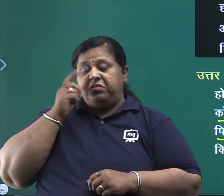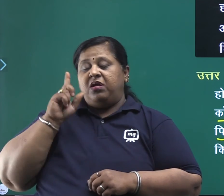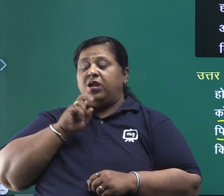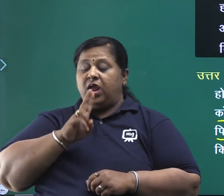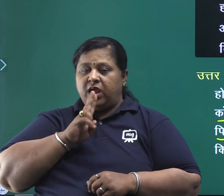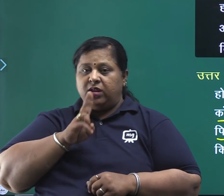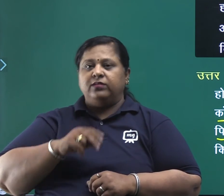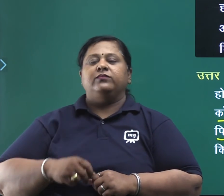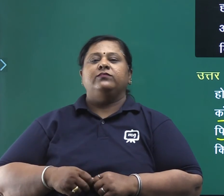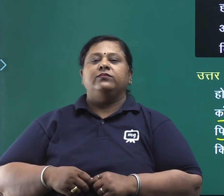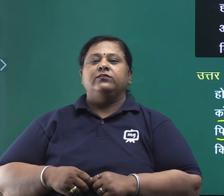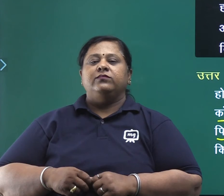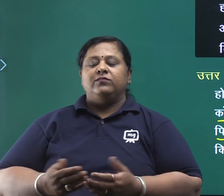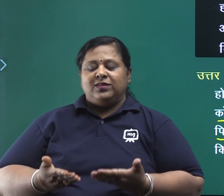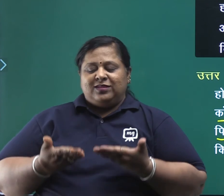कहकर